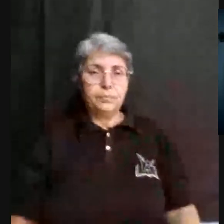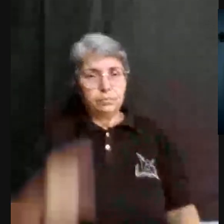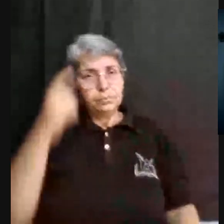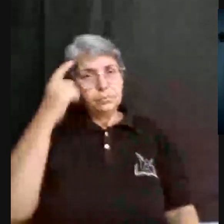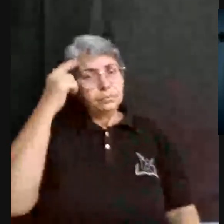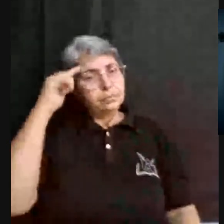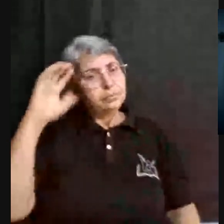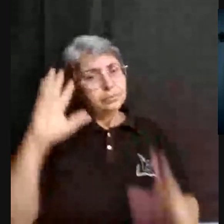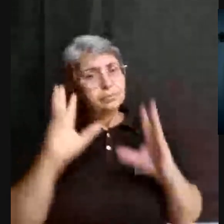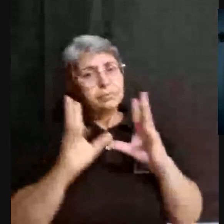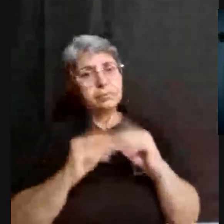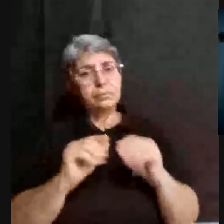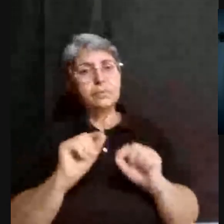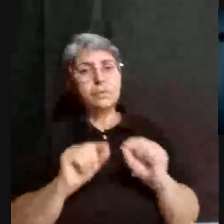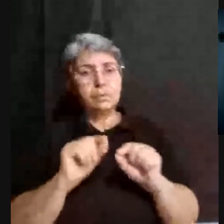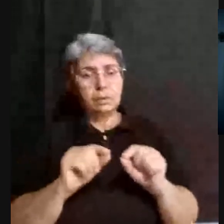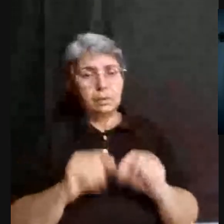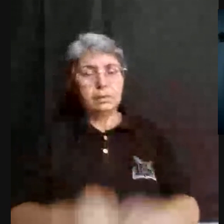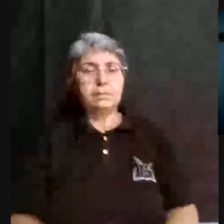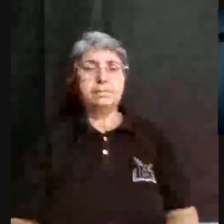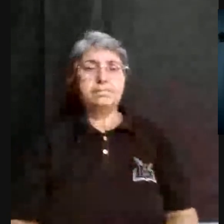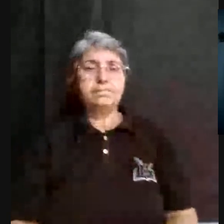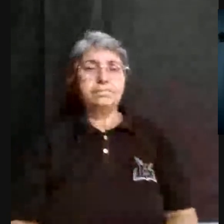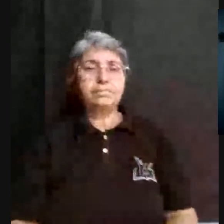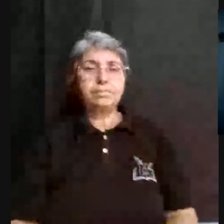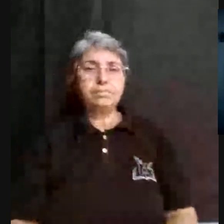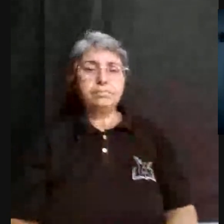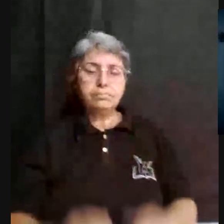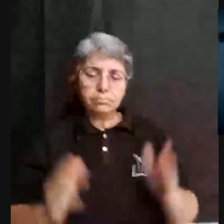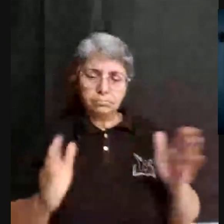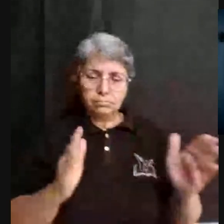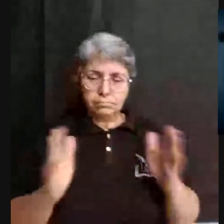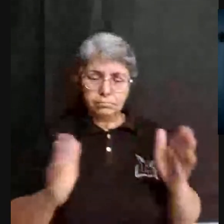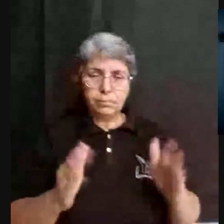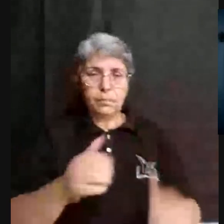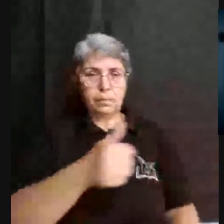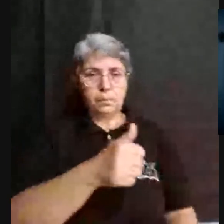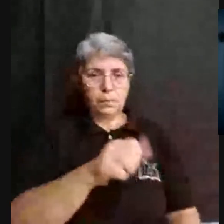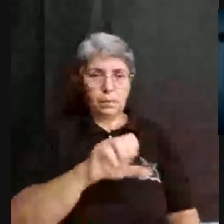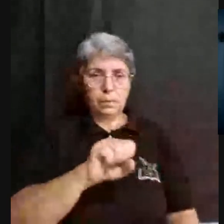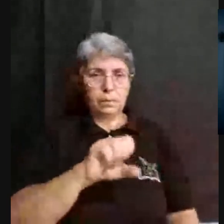desse pequeno período de tempo que transcorreu entre 1888